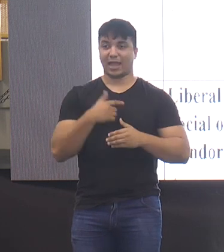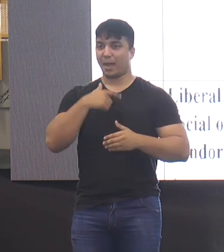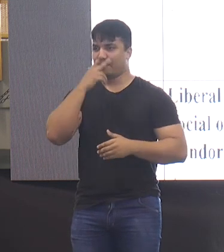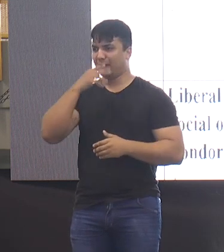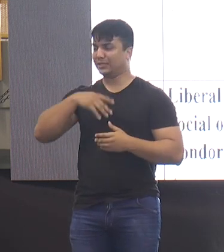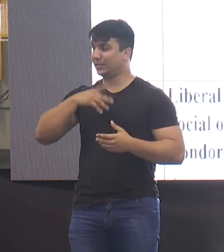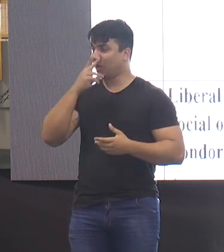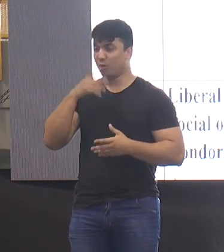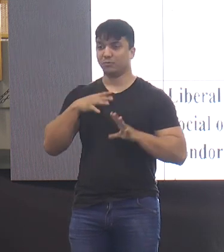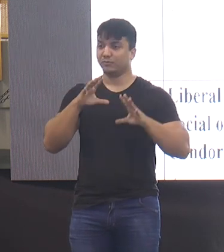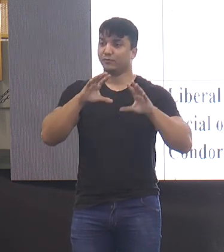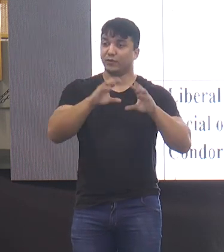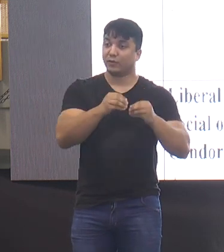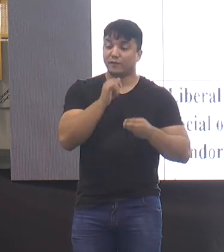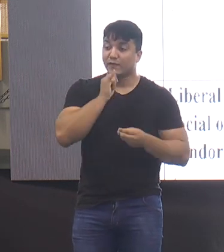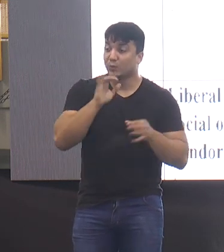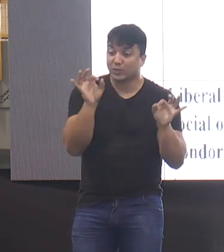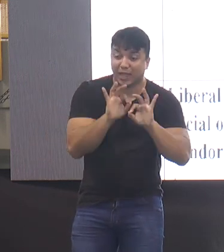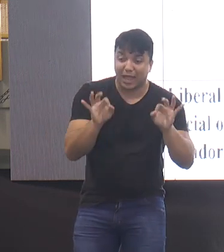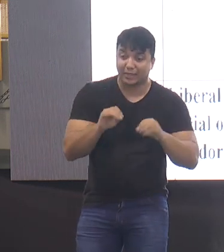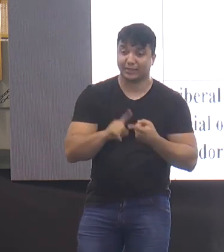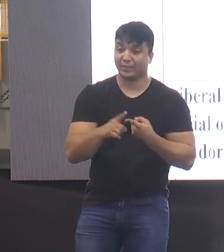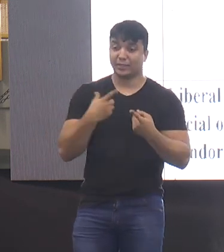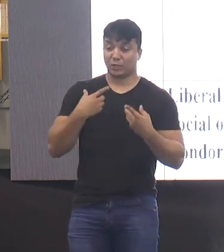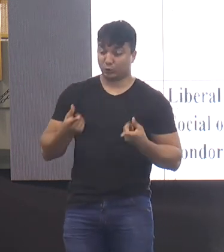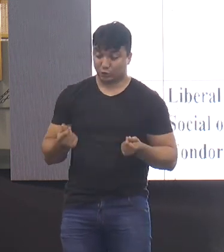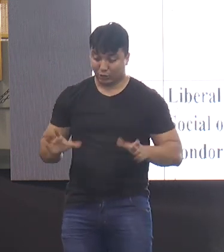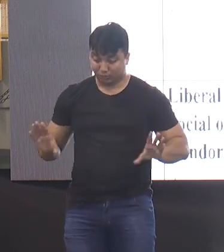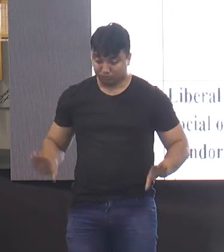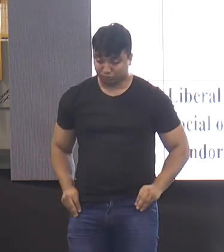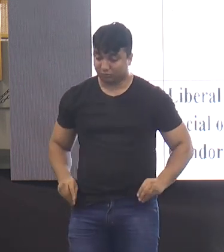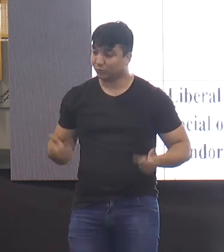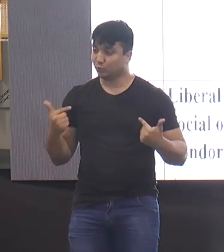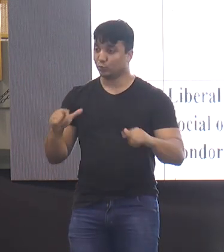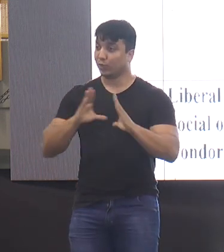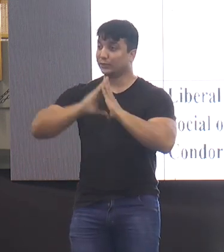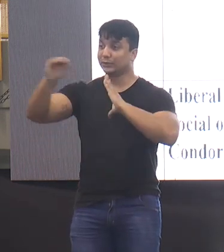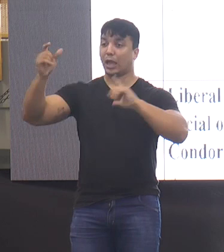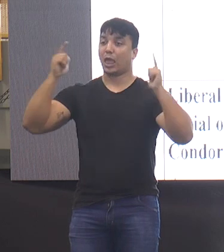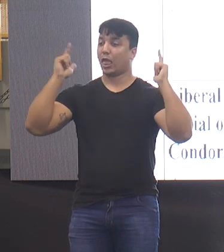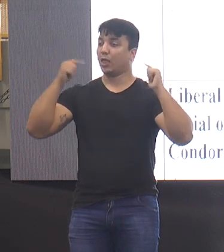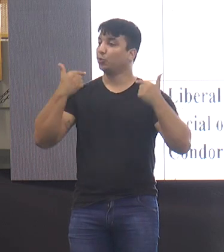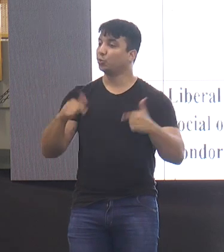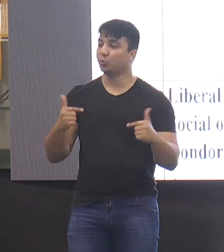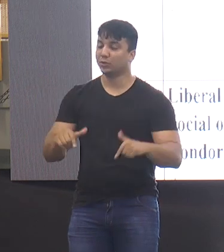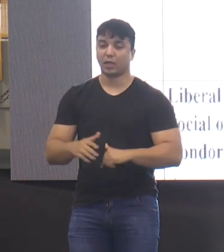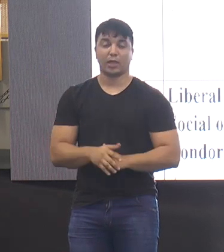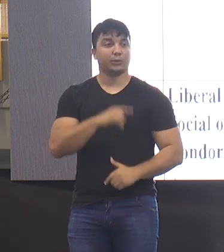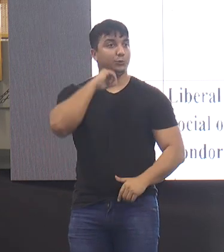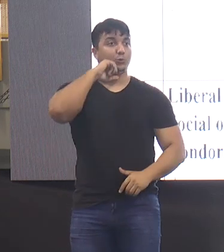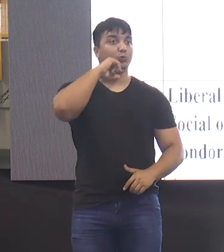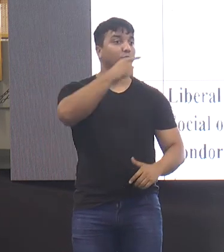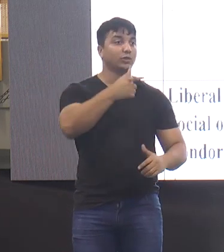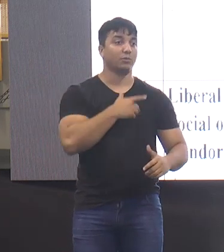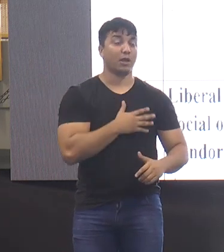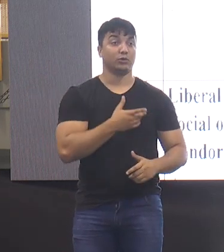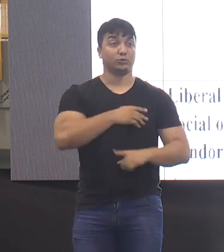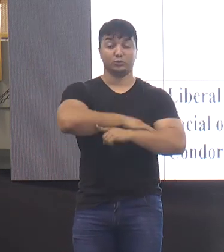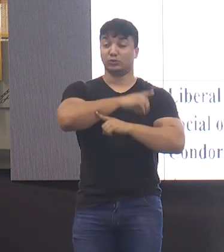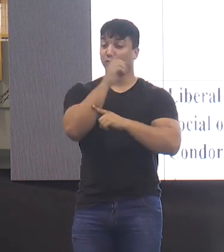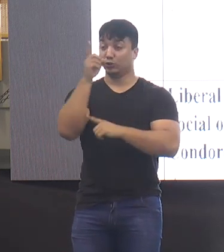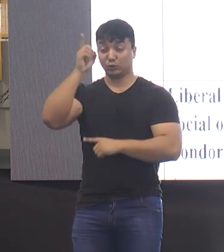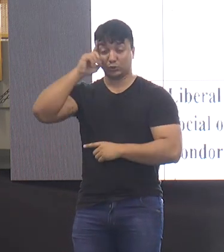eu não pego ninguém, eu não tenho grana para farrear, eu não aguento mais a minha